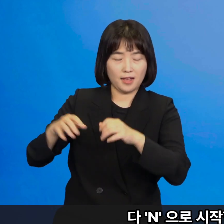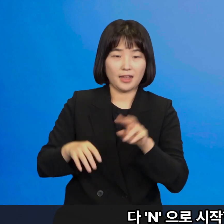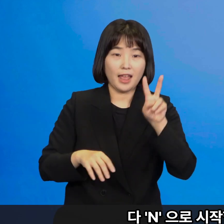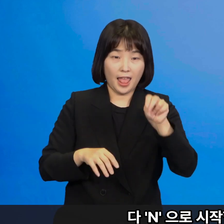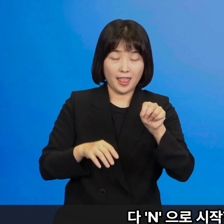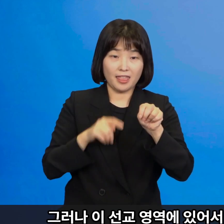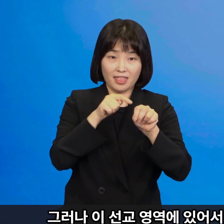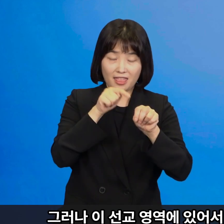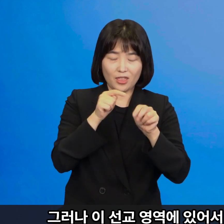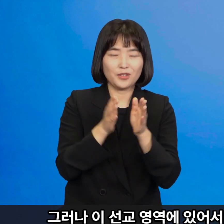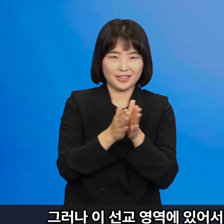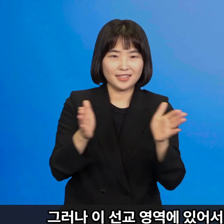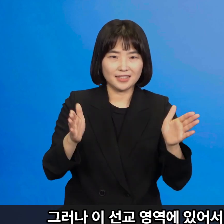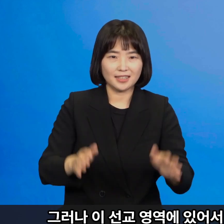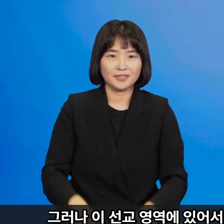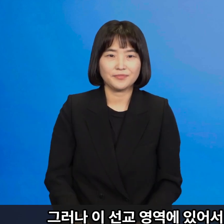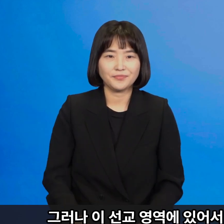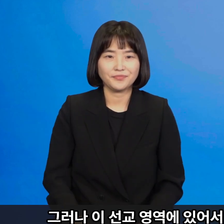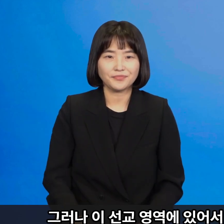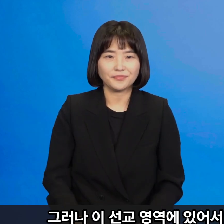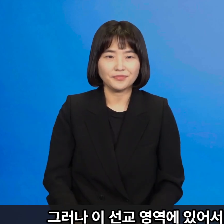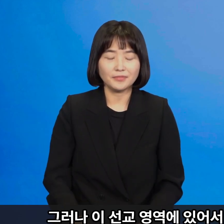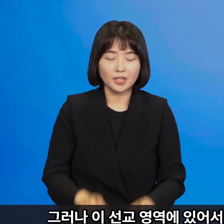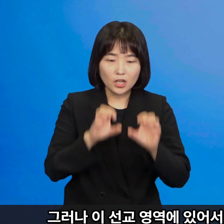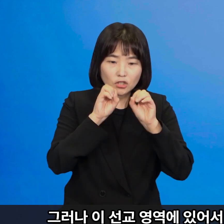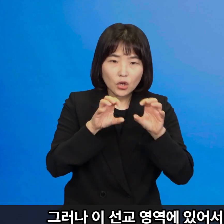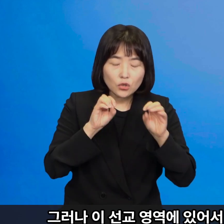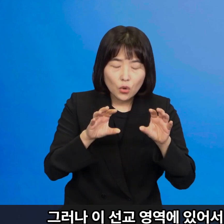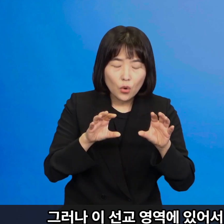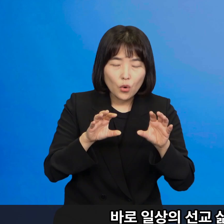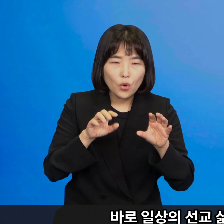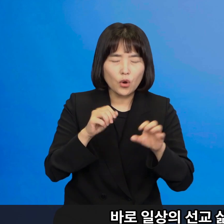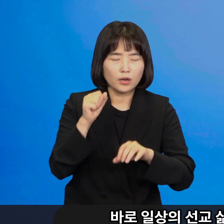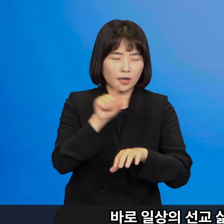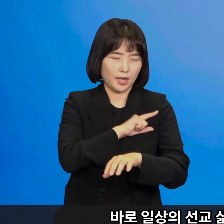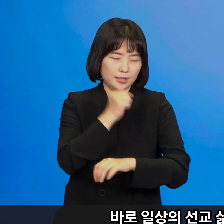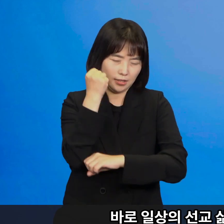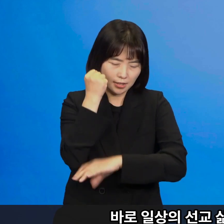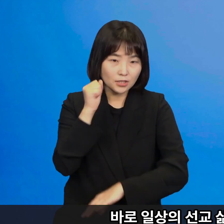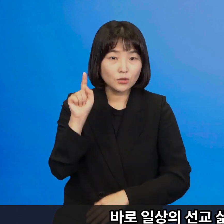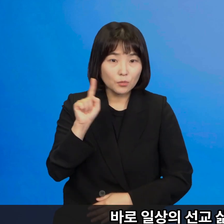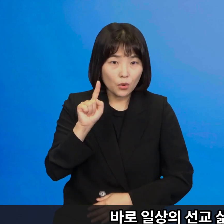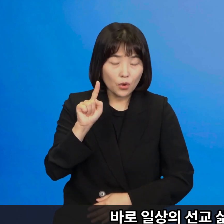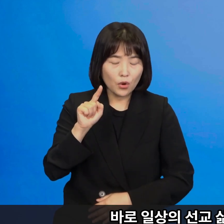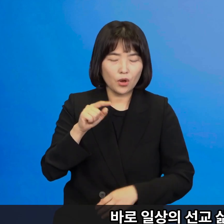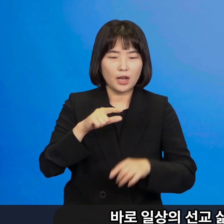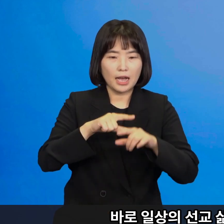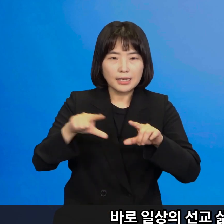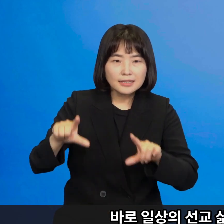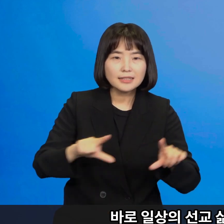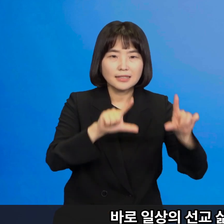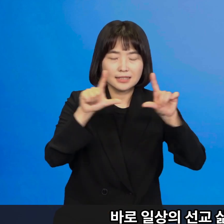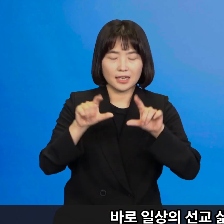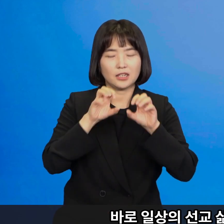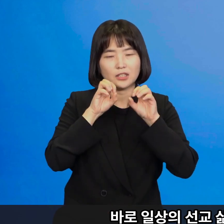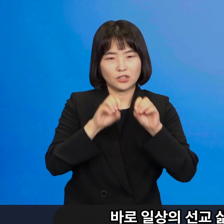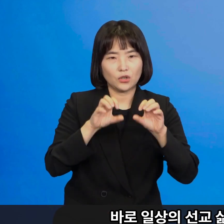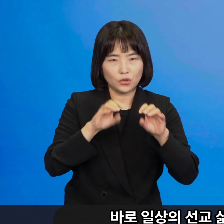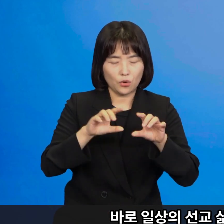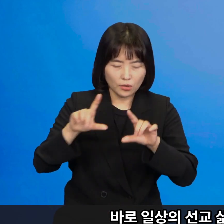아시죠? 그러나 이 선교 영역에 있어서 가장 기초가 된다는 것이 있다면 바로 일상의 선교,